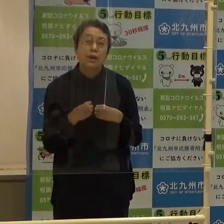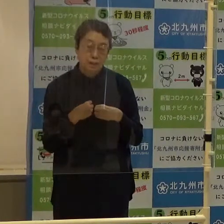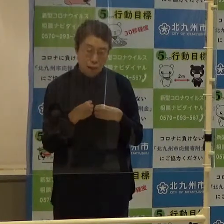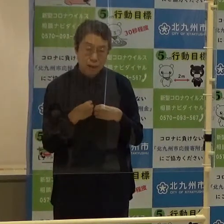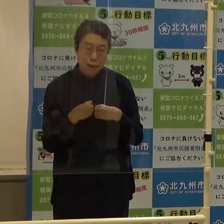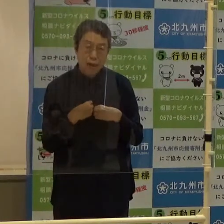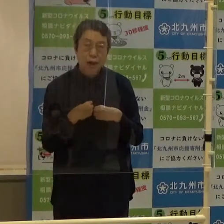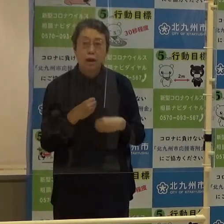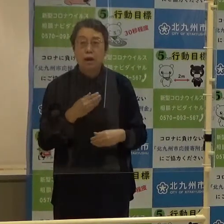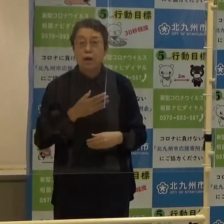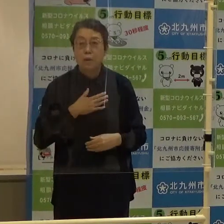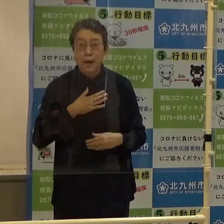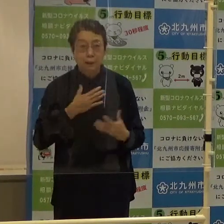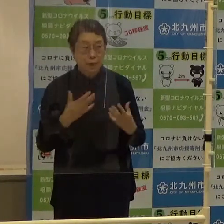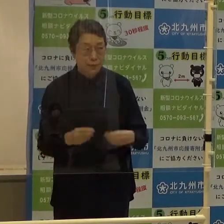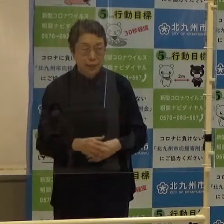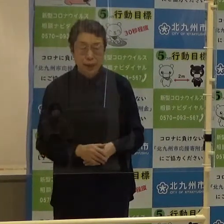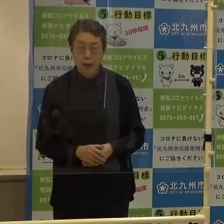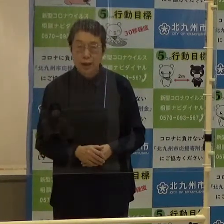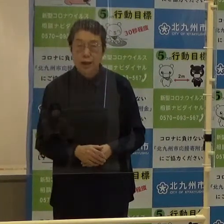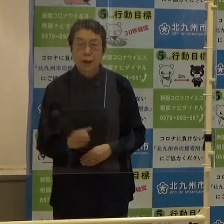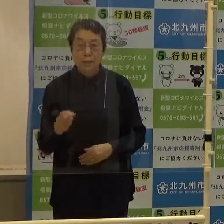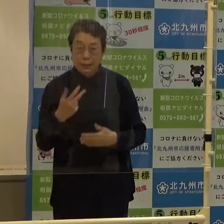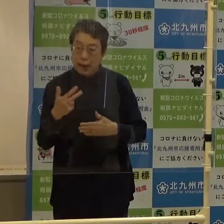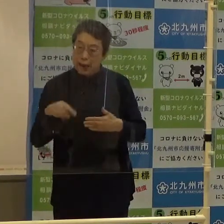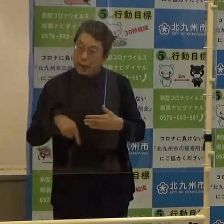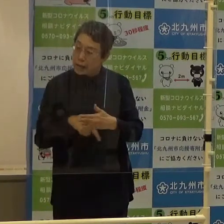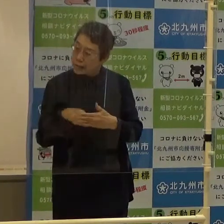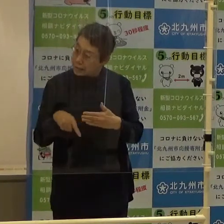から市外の方がいたかな、